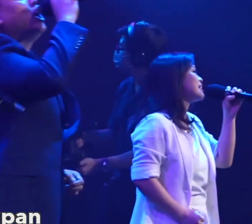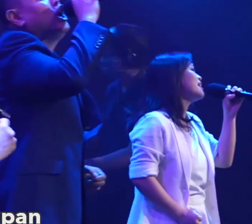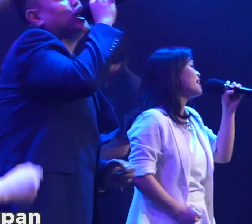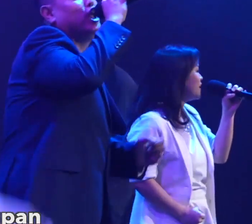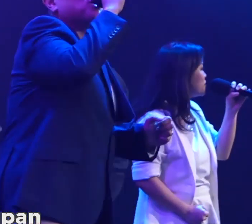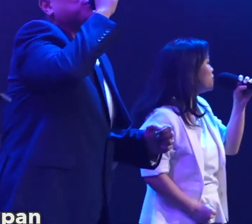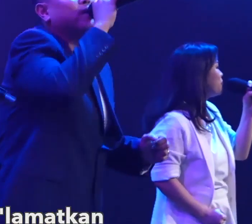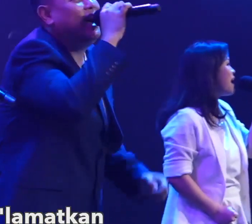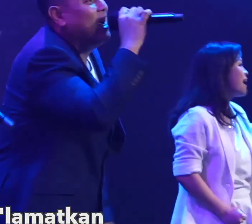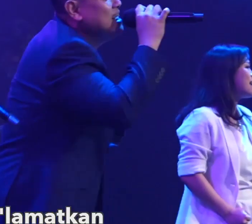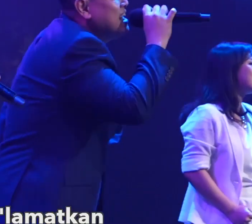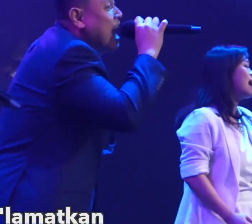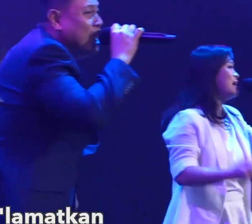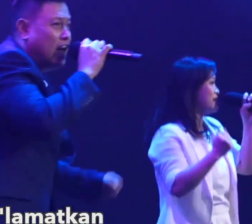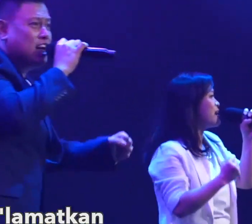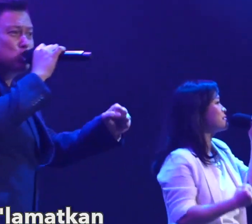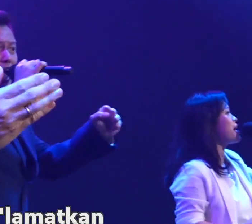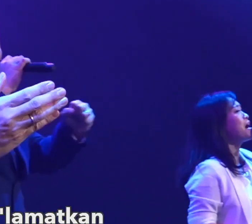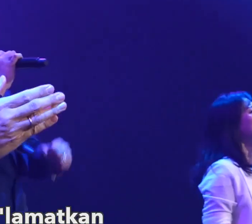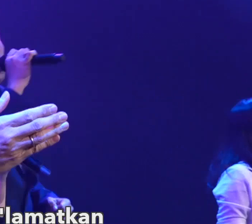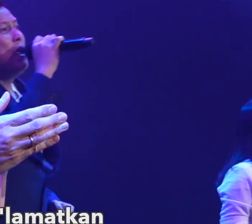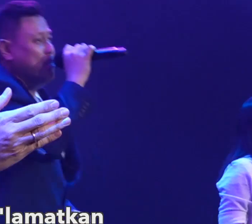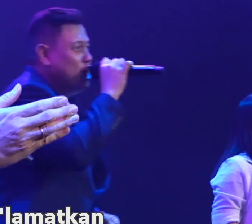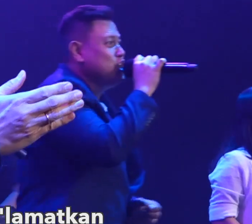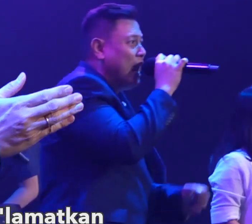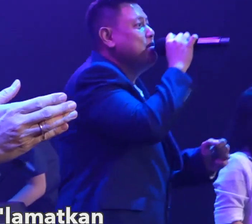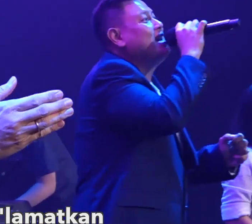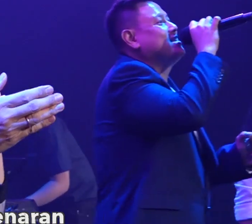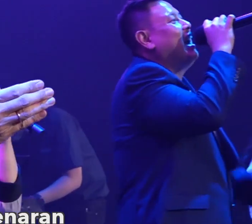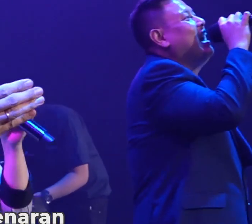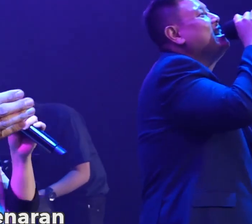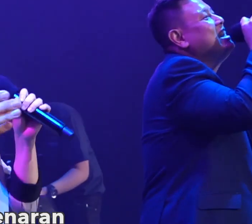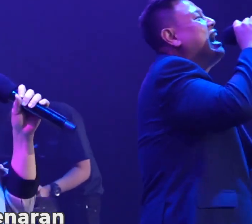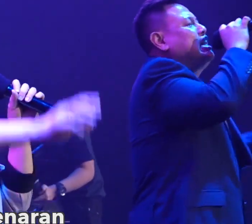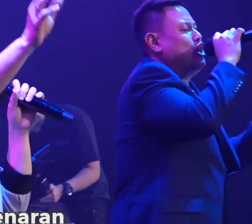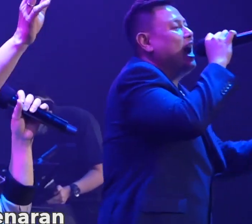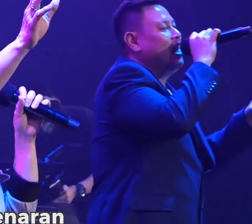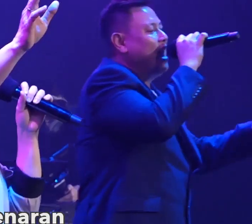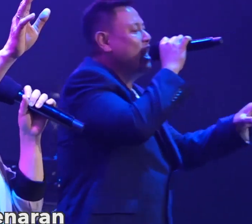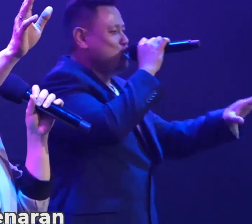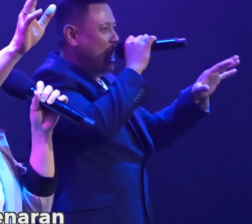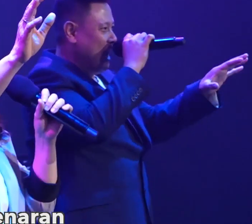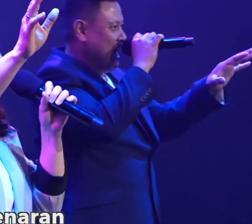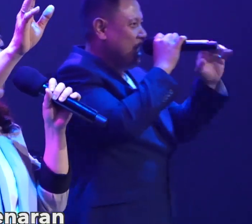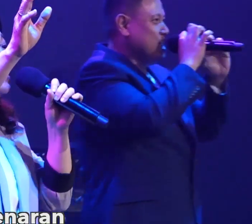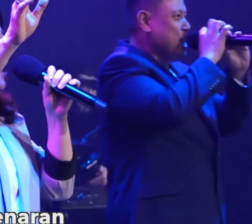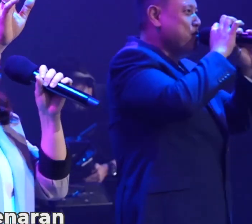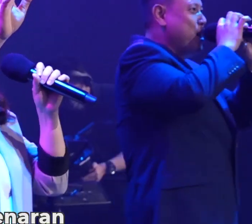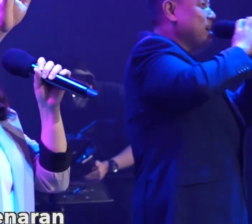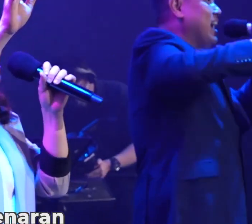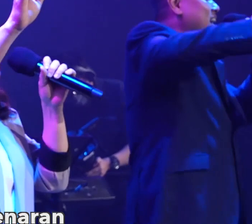pemilik kehidupan yang sanggup menyelamatkan. Dialah